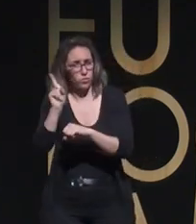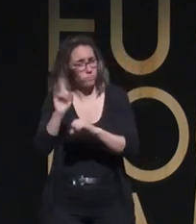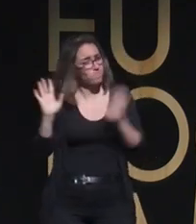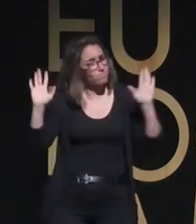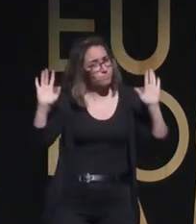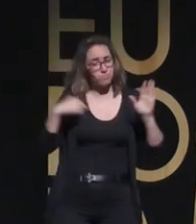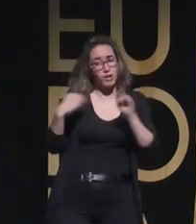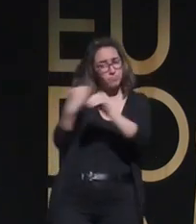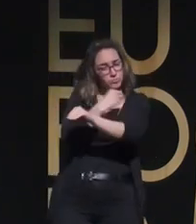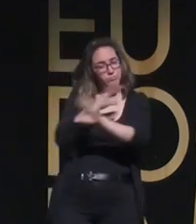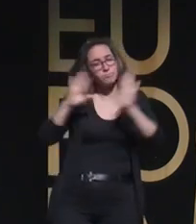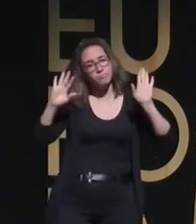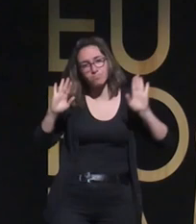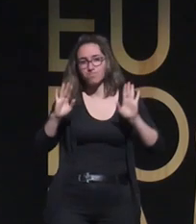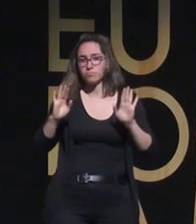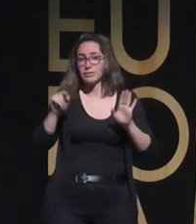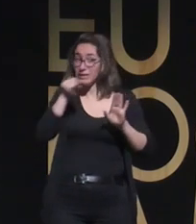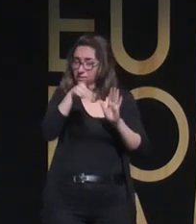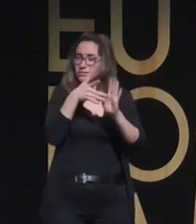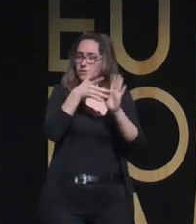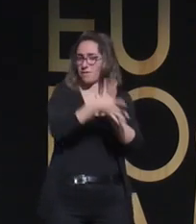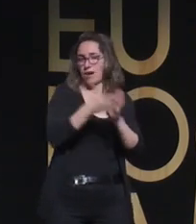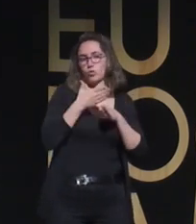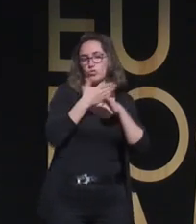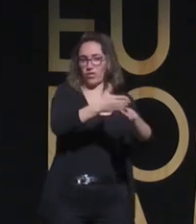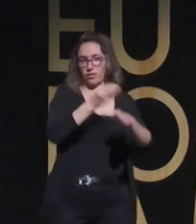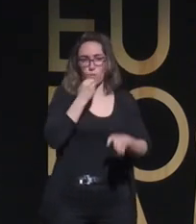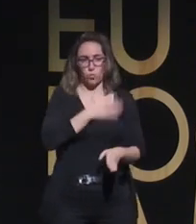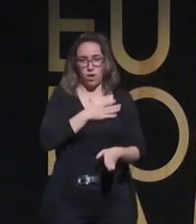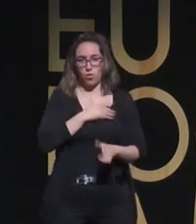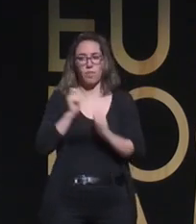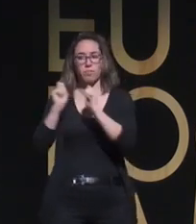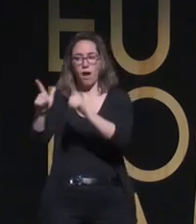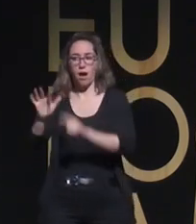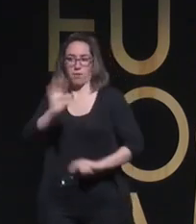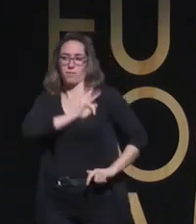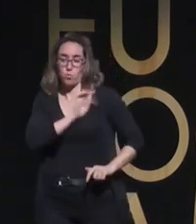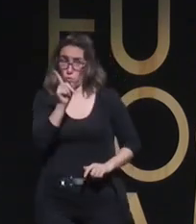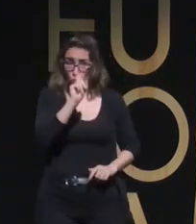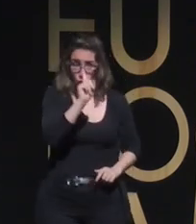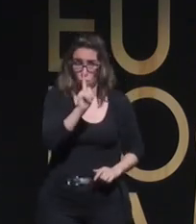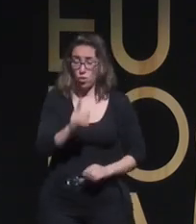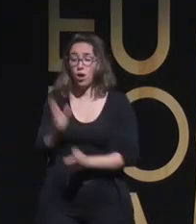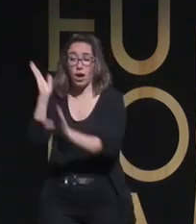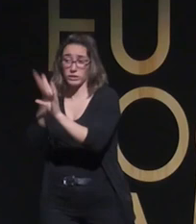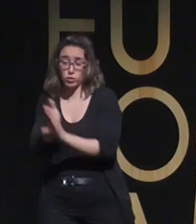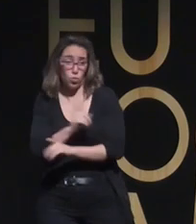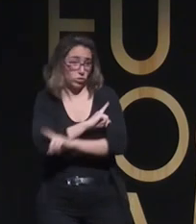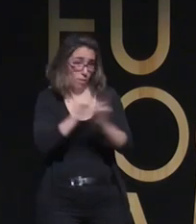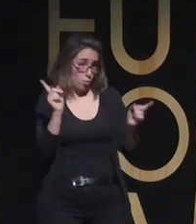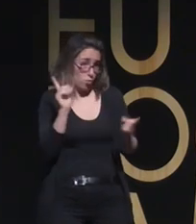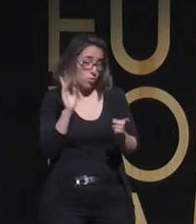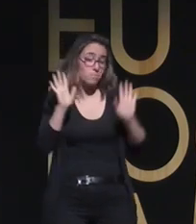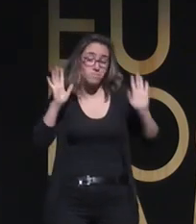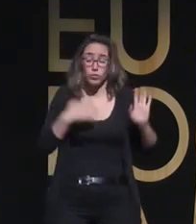es hacerlo suficientemente bueno. No puedo premiar encima esto, ¿vale? No lo puedo castigar, pero no lo puedo premiar. No puedo hacer más que